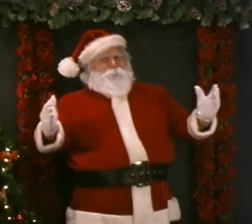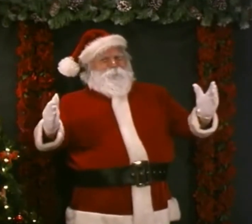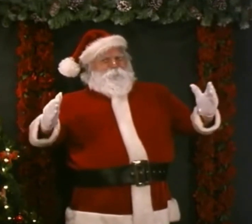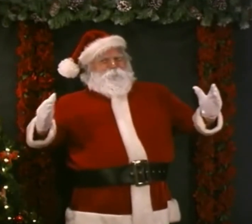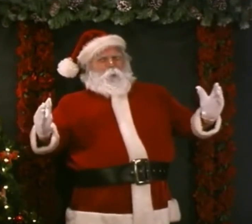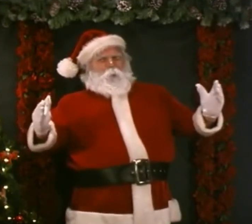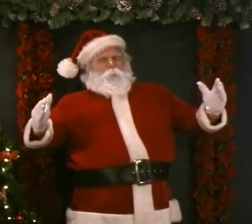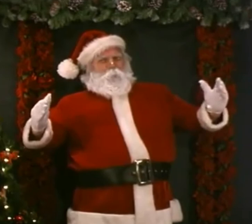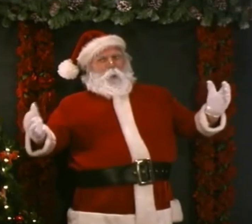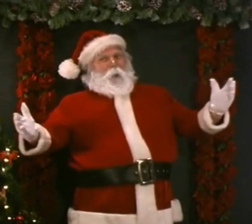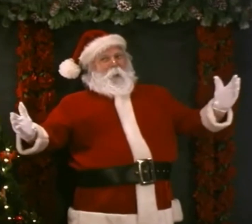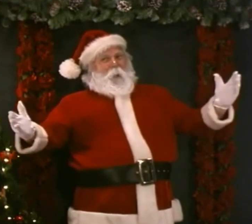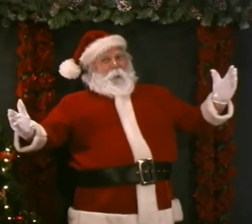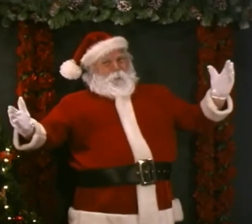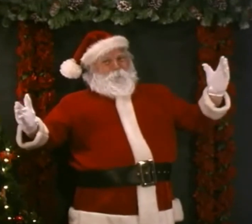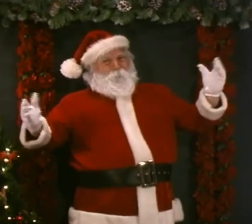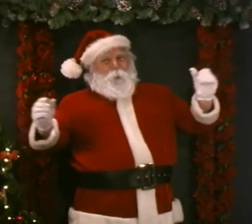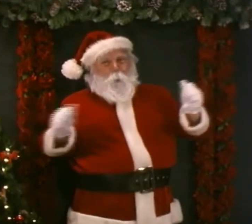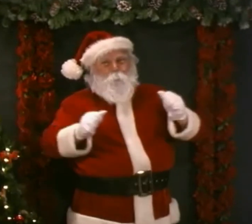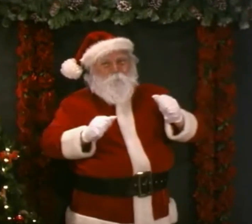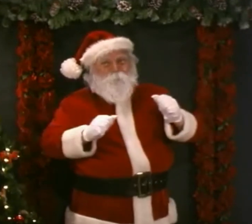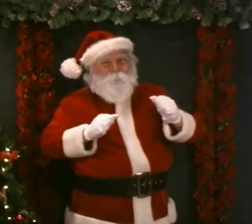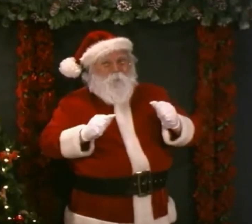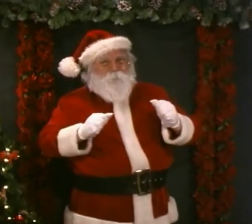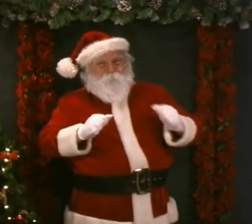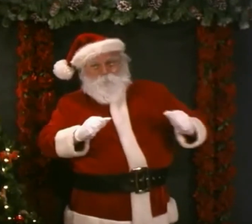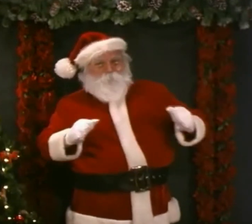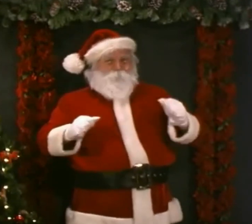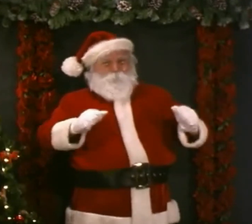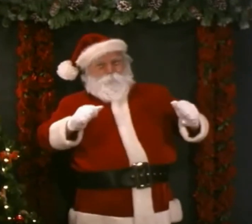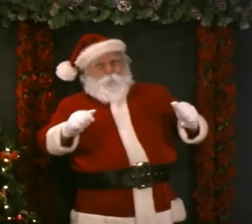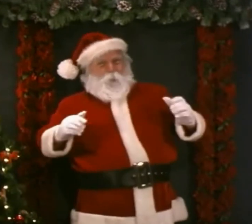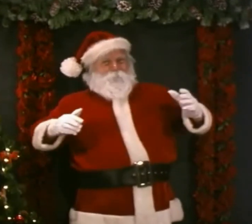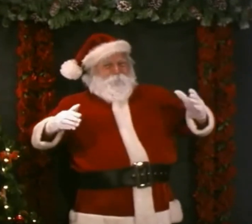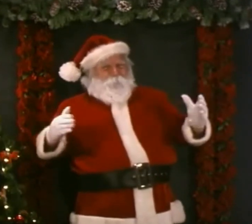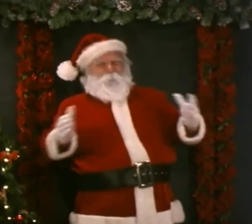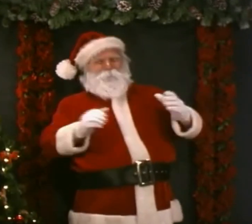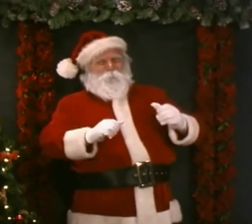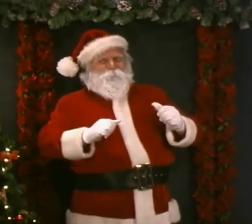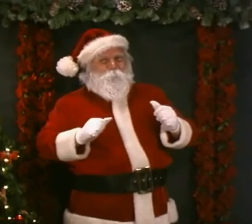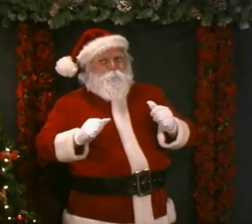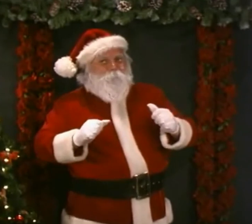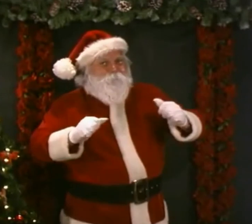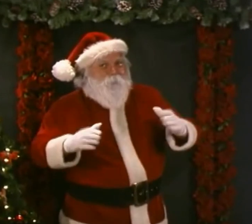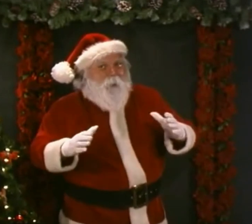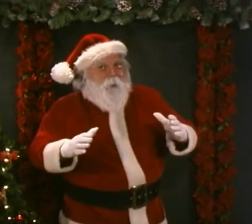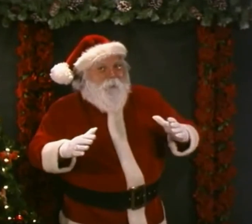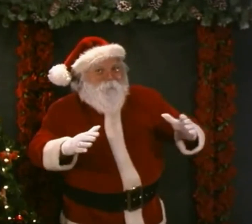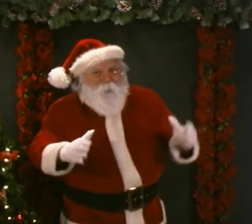Jingle Bell, vamos a forrar, a esos enanos le vamos